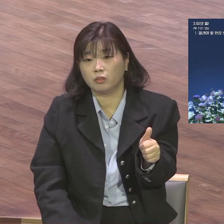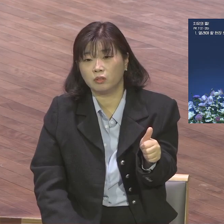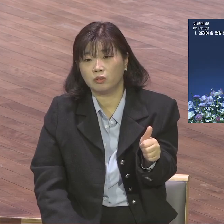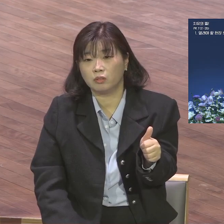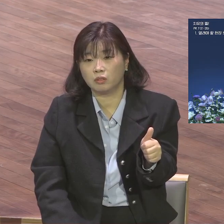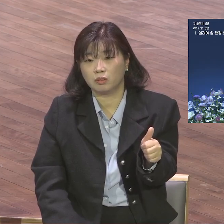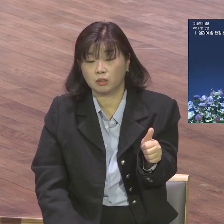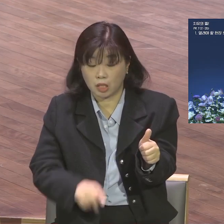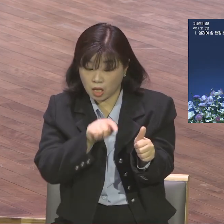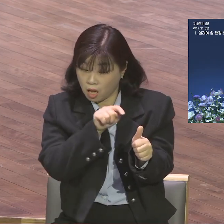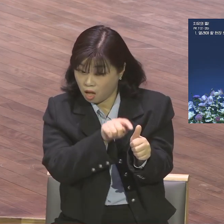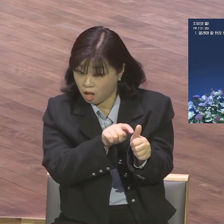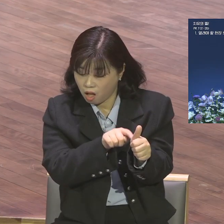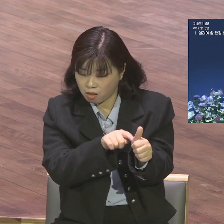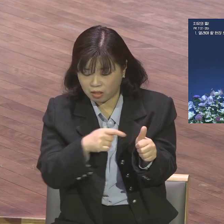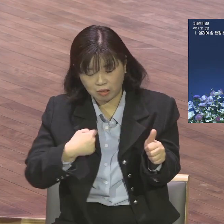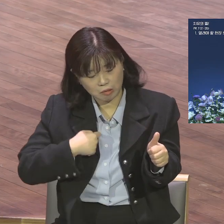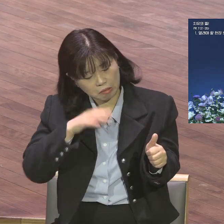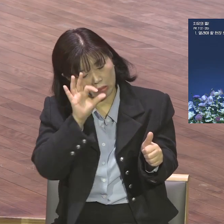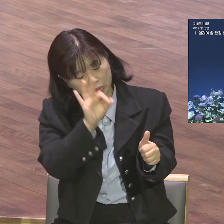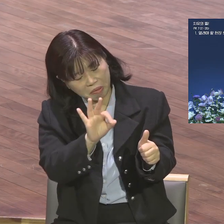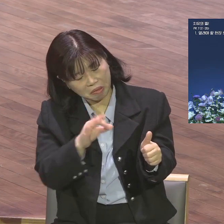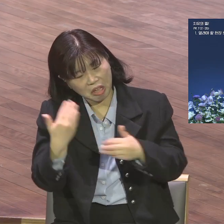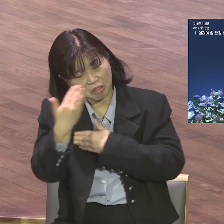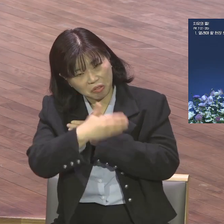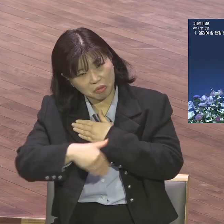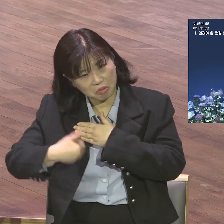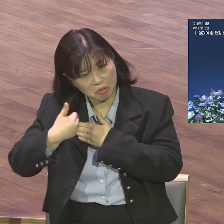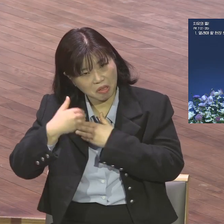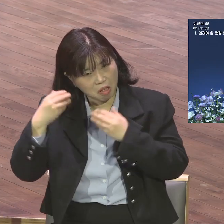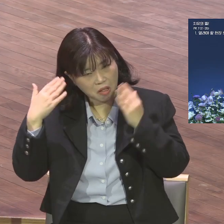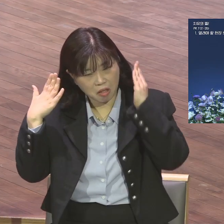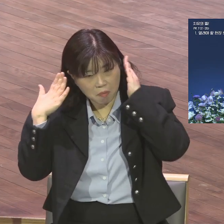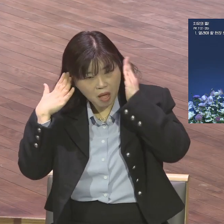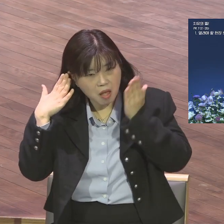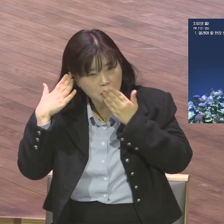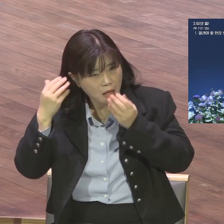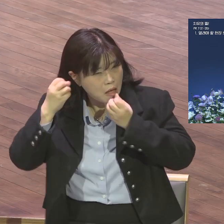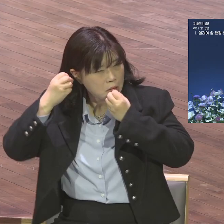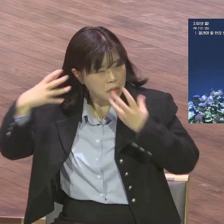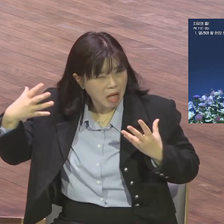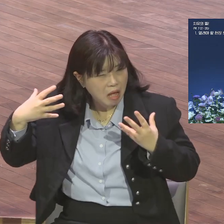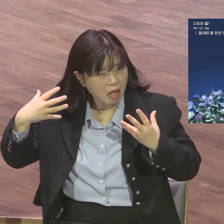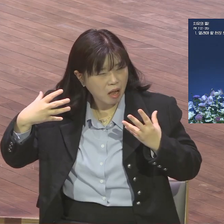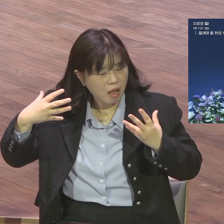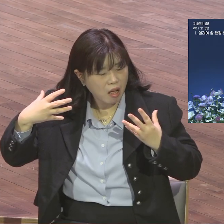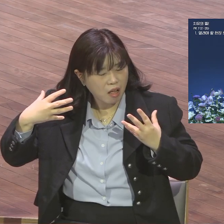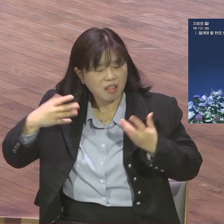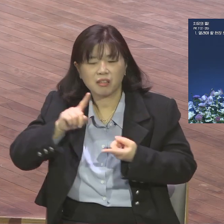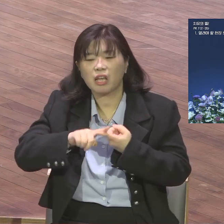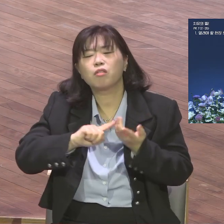이런 육체적인 장애를 고침받았다는 사실을 말하려는 것이 아니에요.